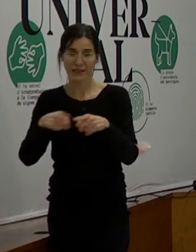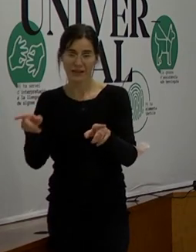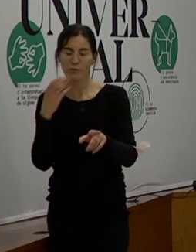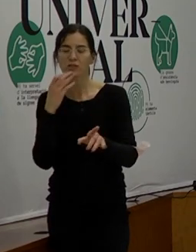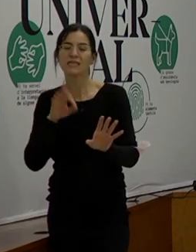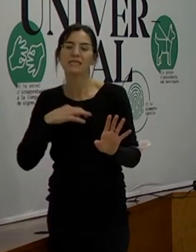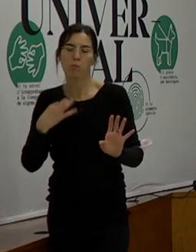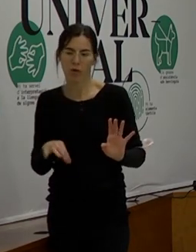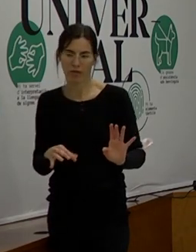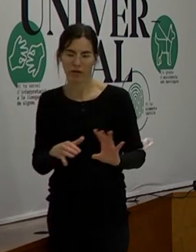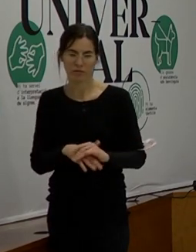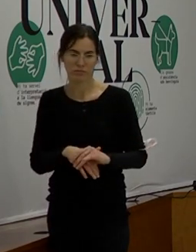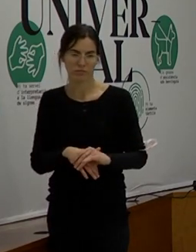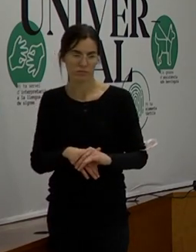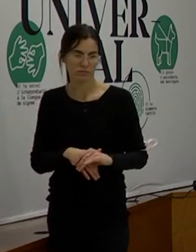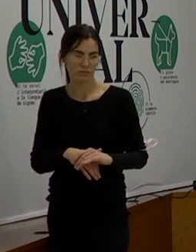pot, ¿vale?